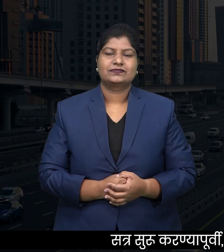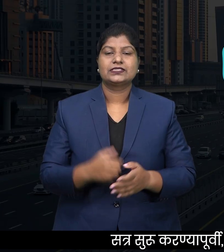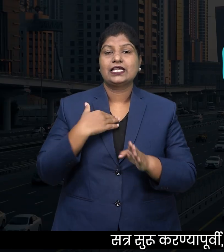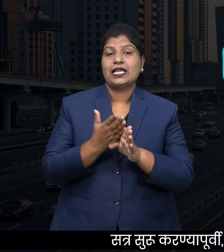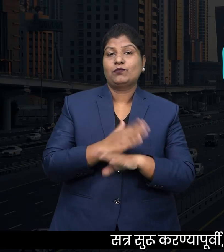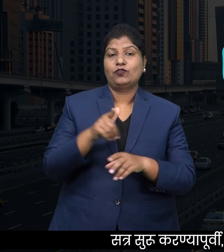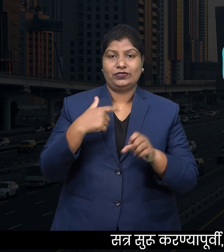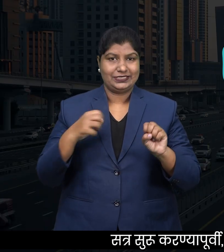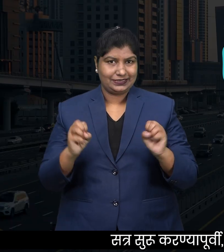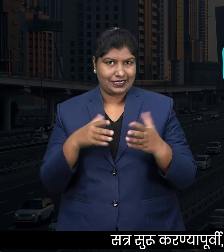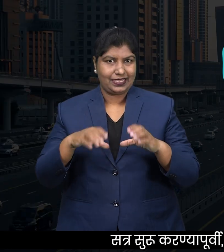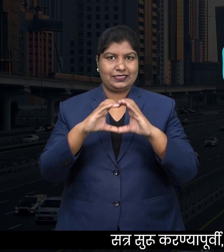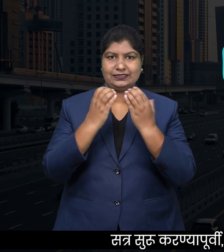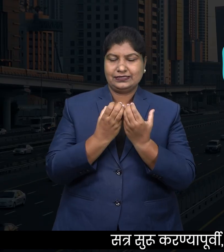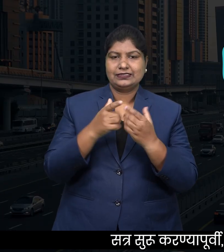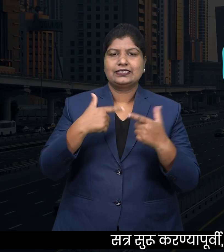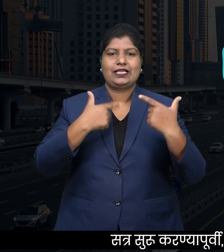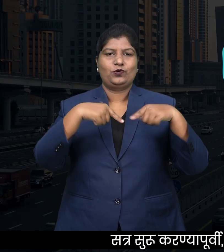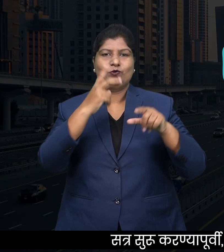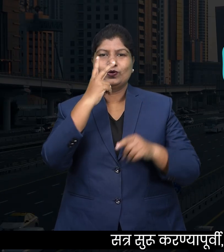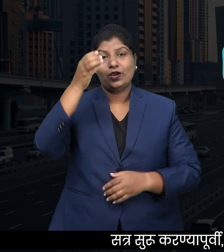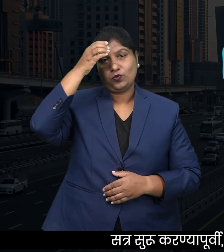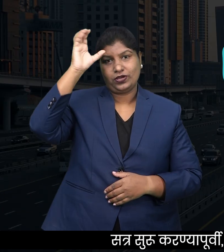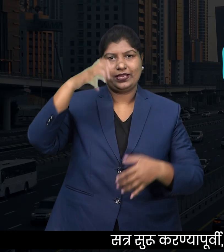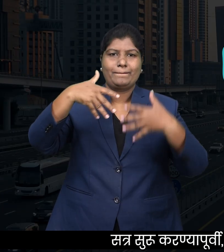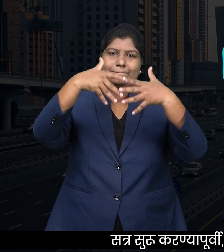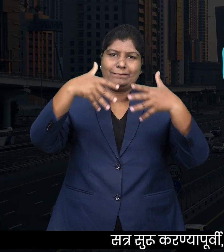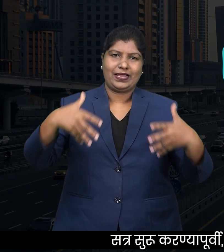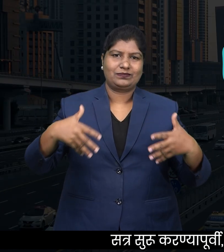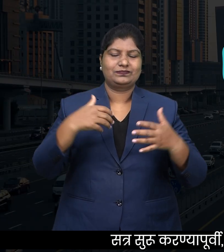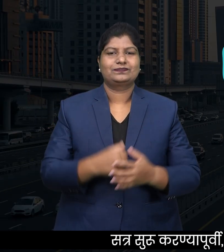सत्र सुरू करण्यापूर्वी आपण संकल्पना नकाशा पाहू।